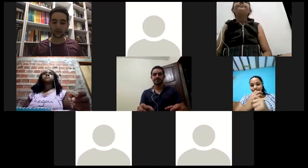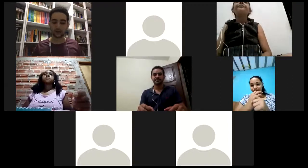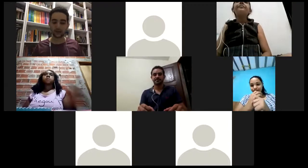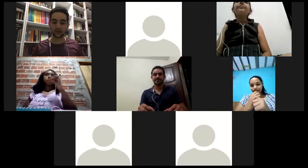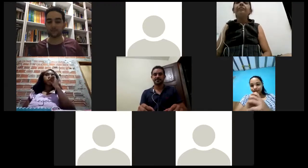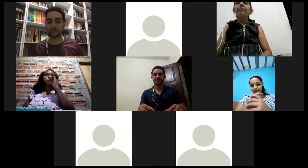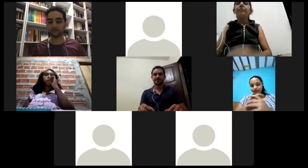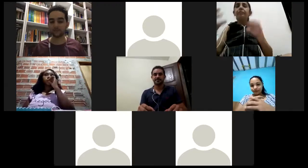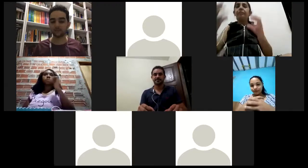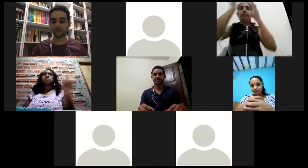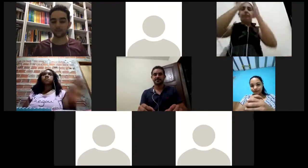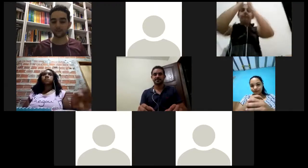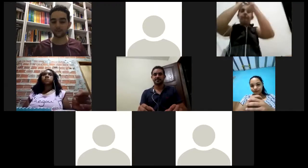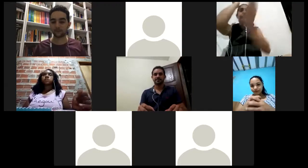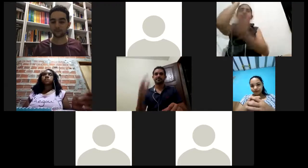Jaca.